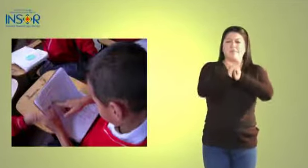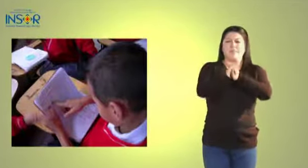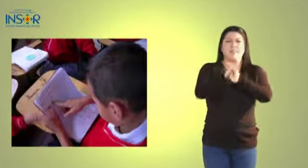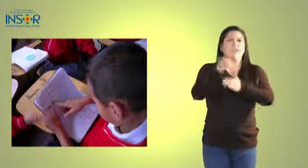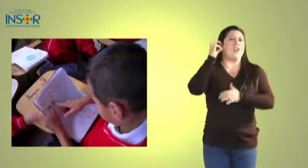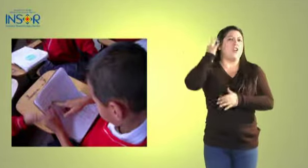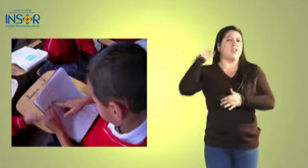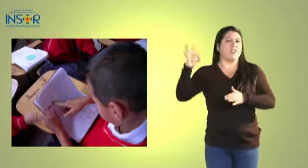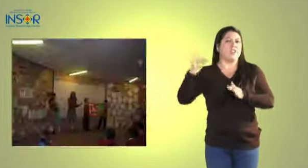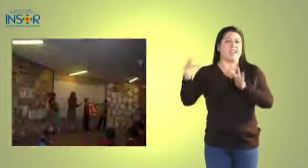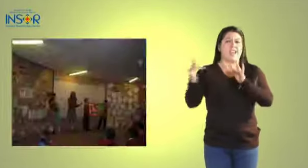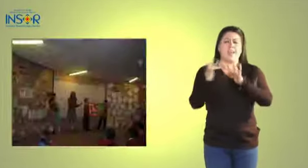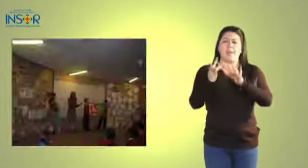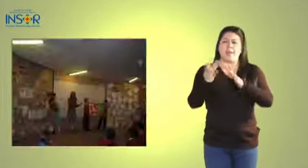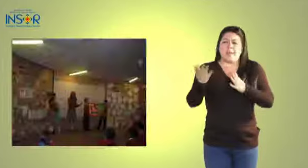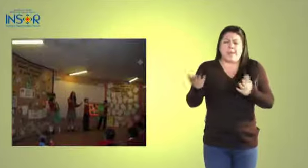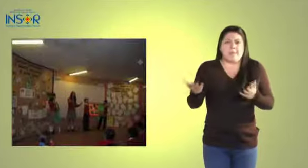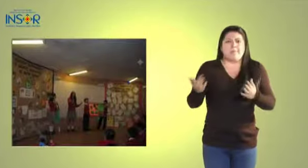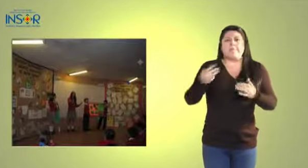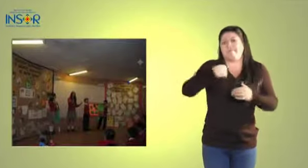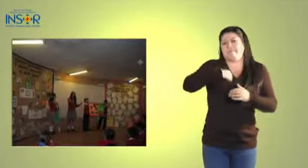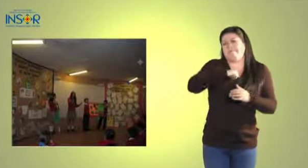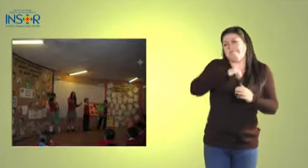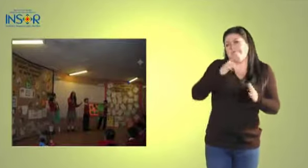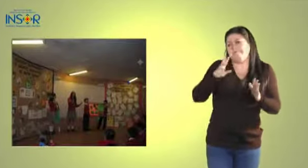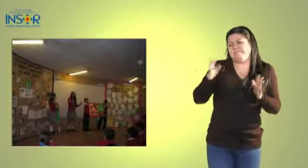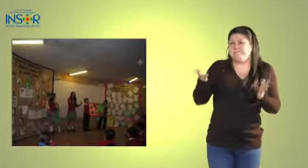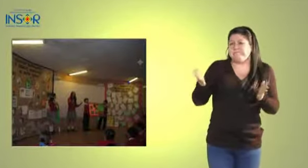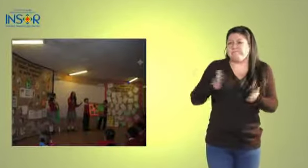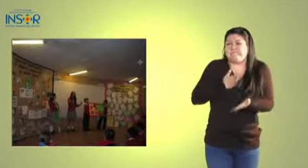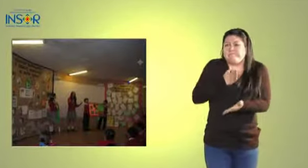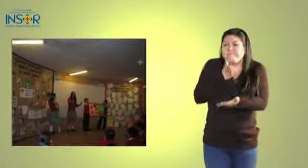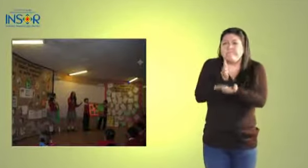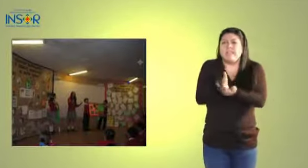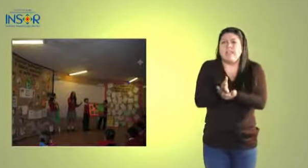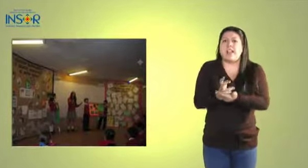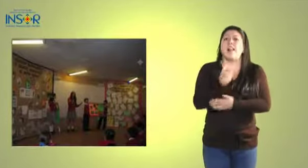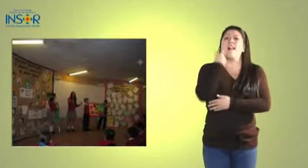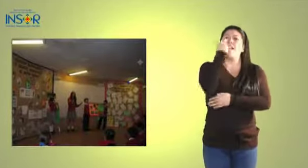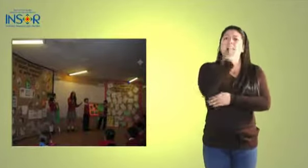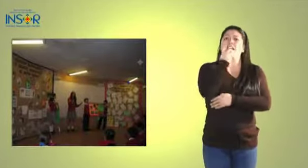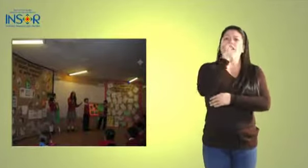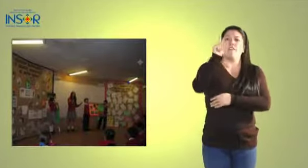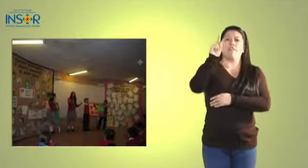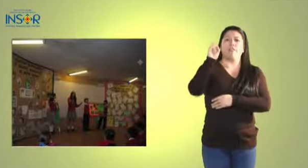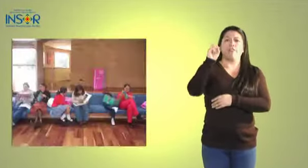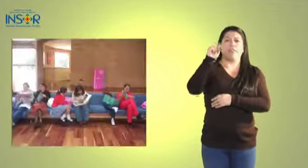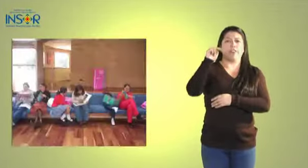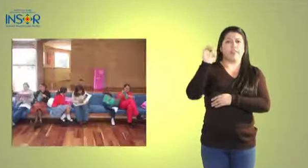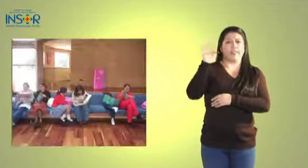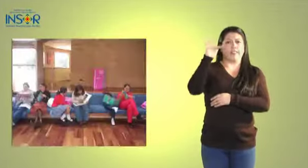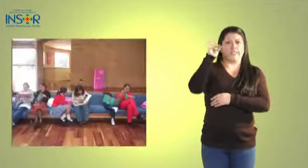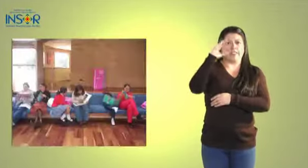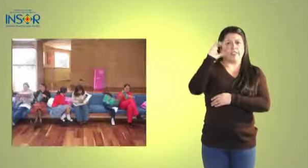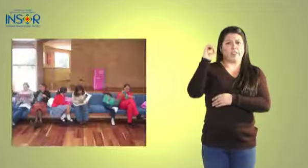está muy presente en estas aulas cuando vamos es el método fonético. ¿Sí? Por ejemplo,